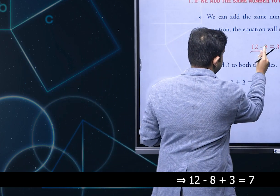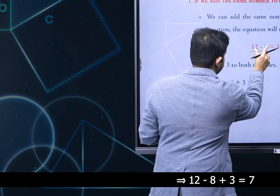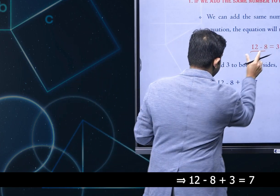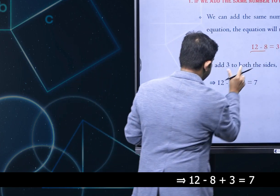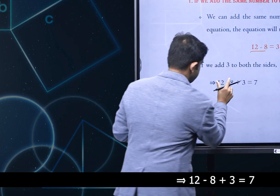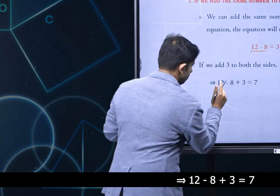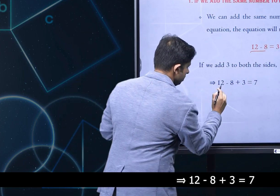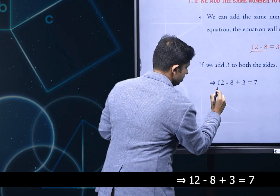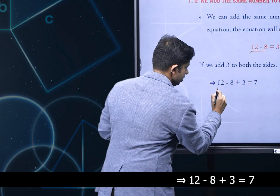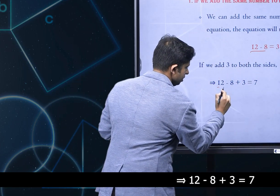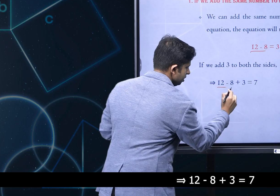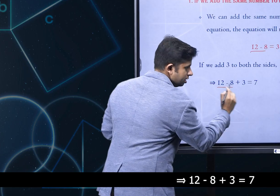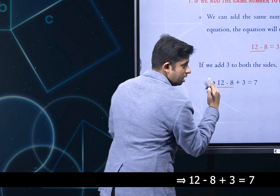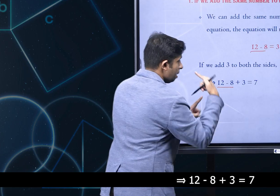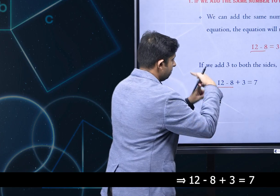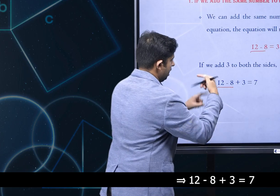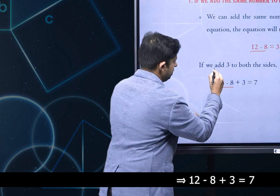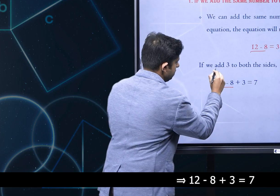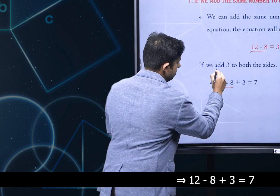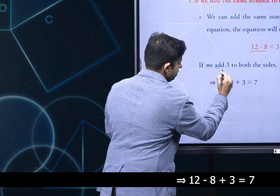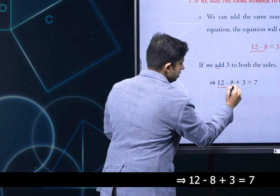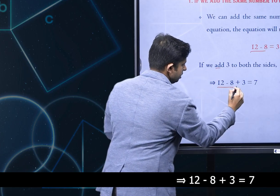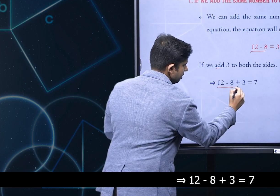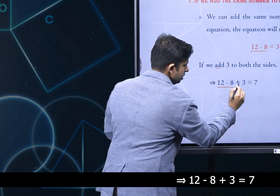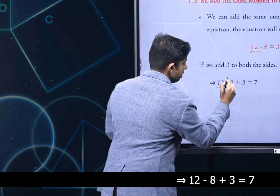12 - 8 + 3 = 7.